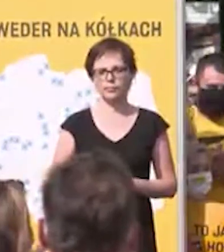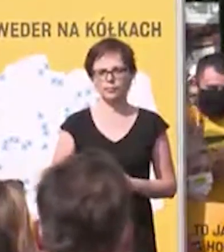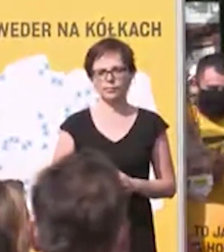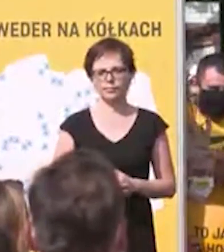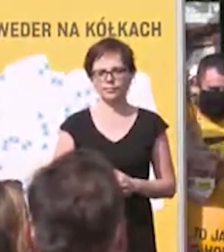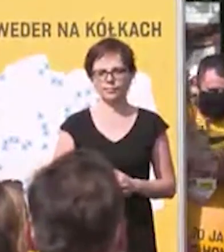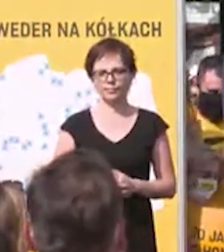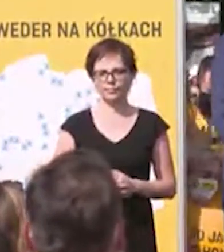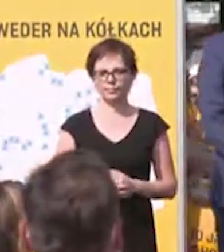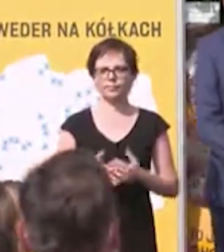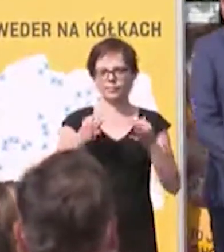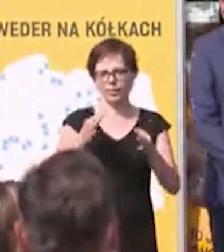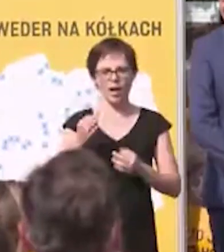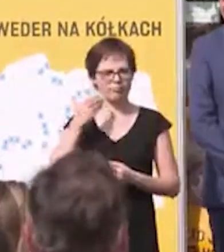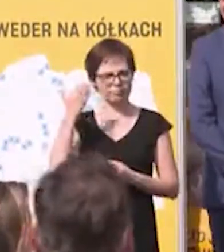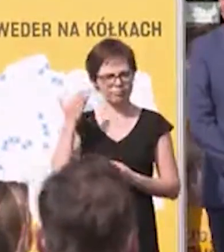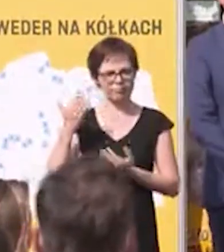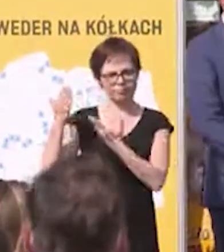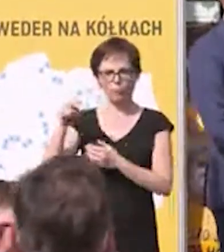Pozwólcie Państwo, że oddam głos Uli.